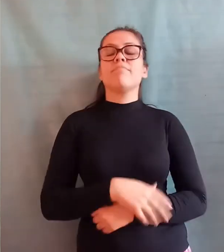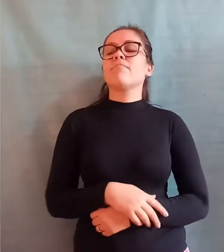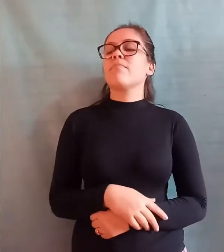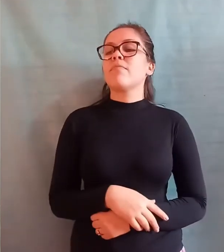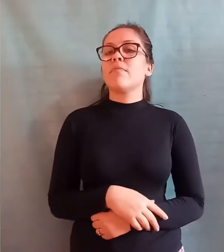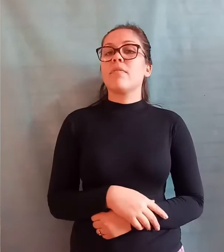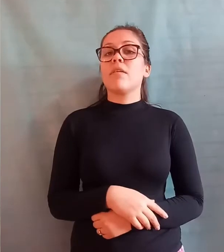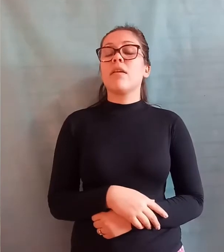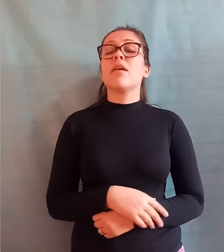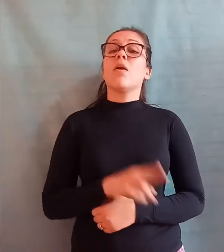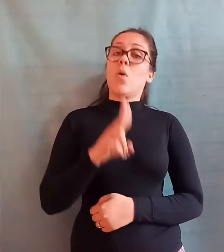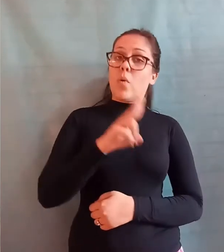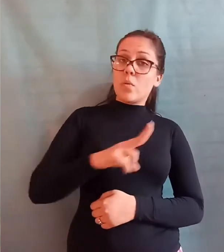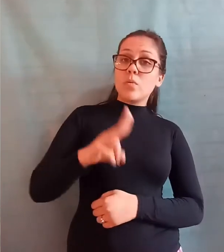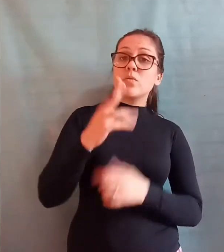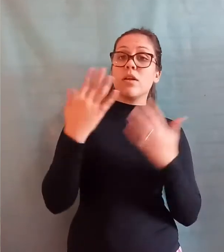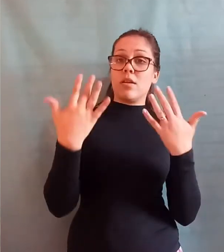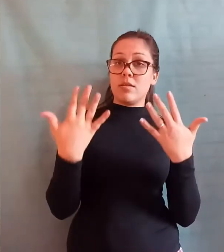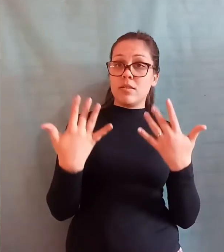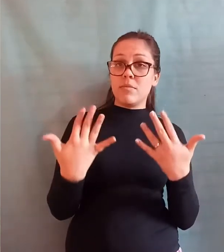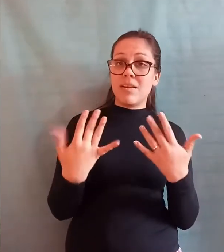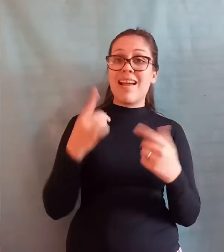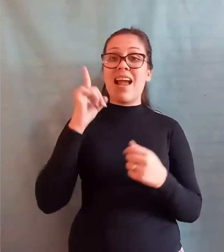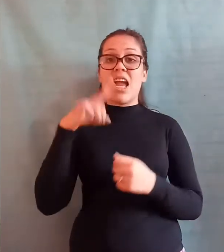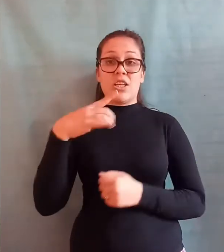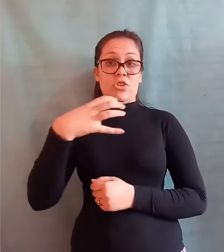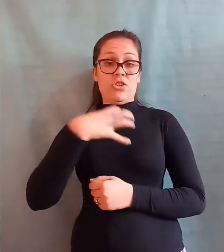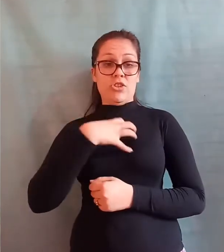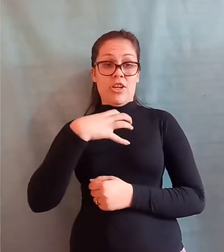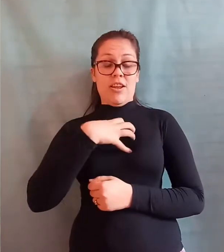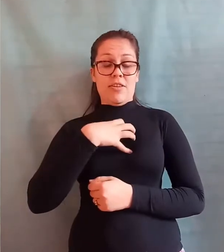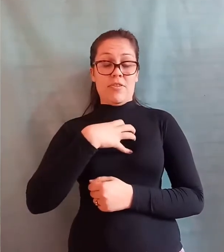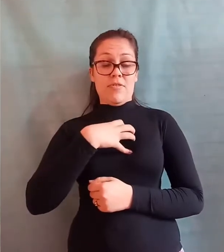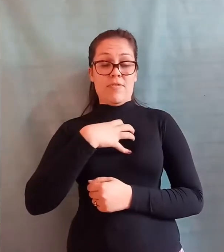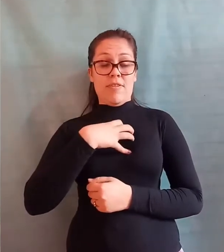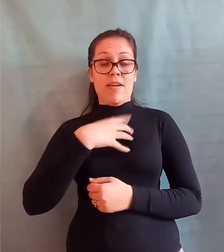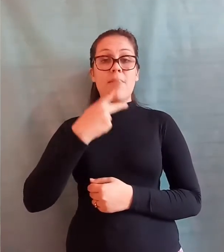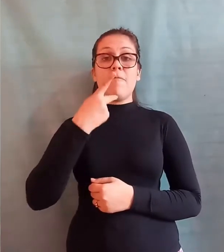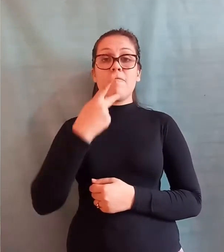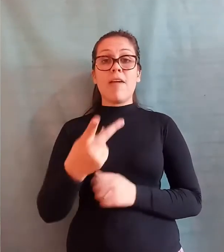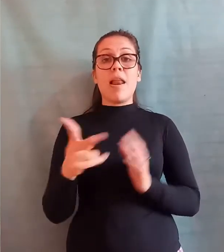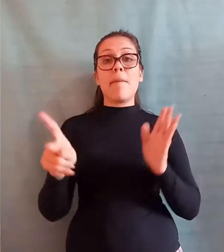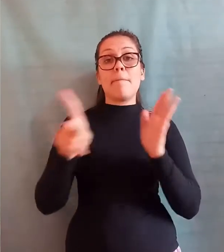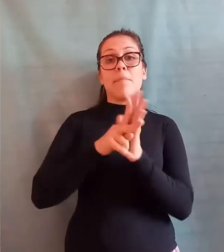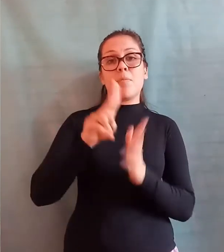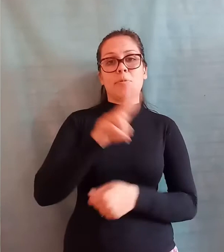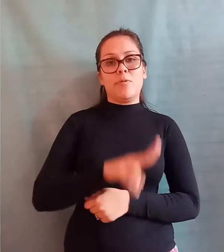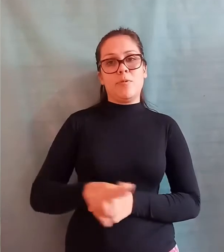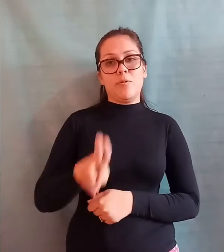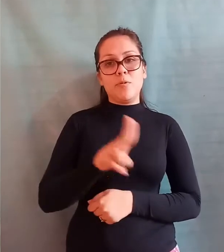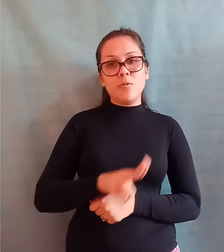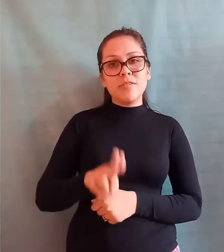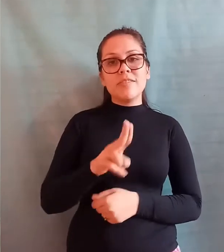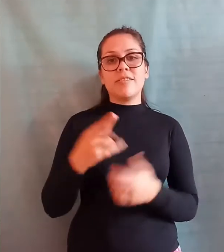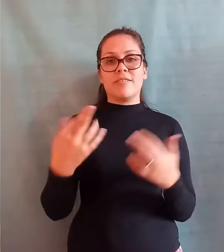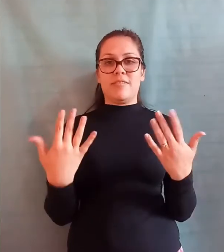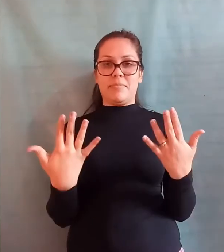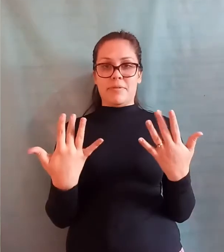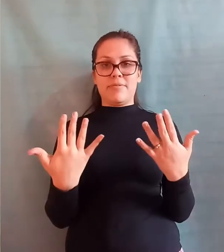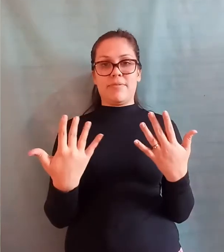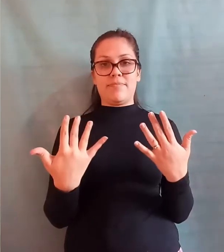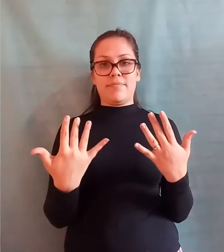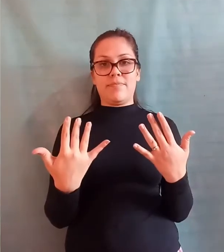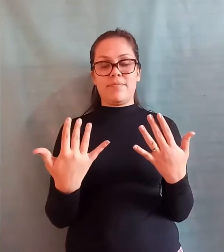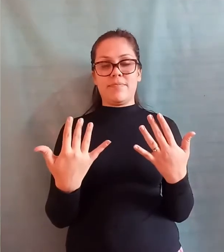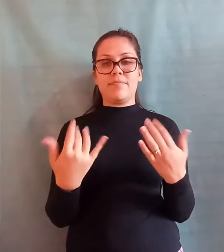sentido. E os mudras, eles são formas de falar, né? Os mudras das mãos, eles são formas de falar com